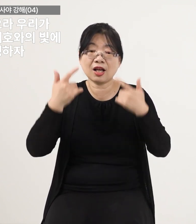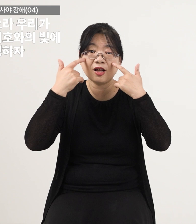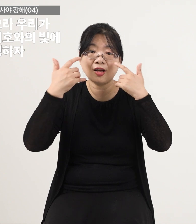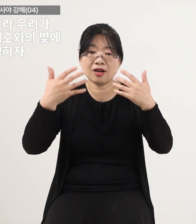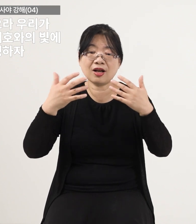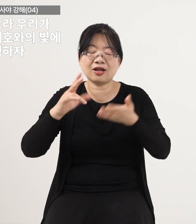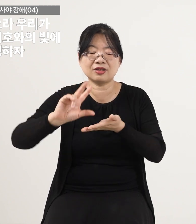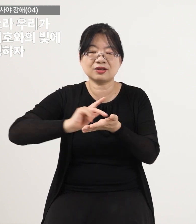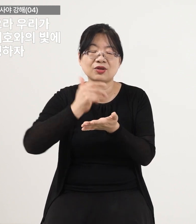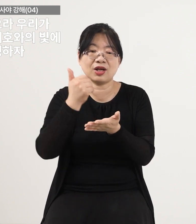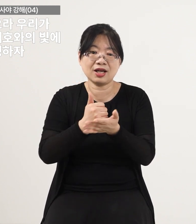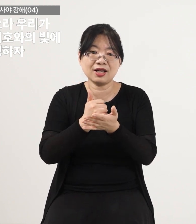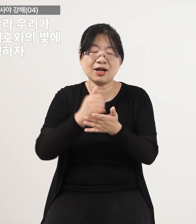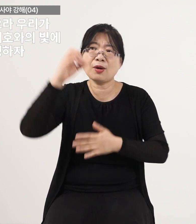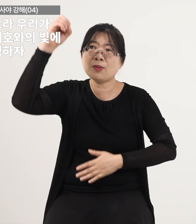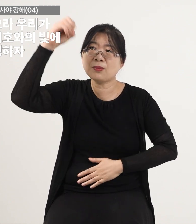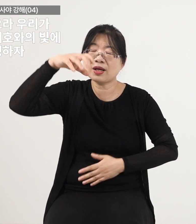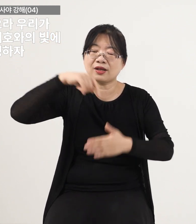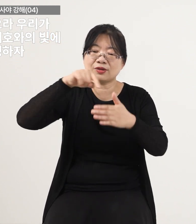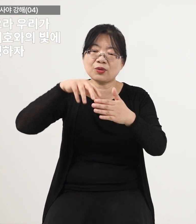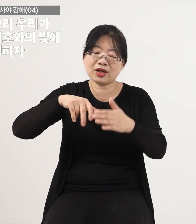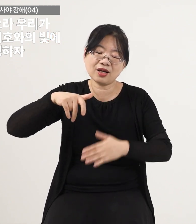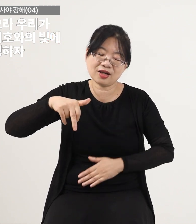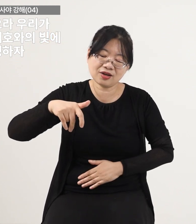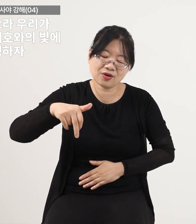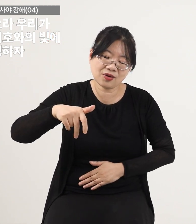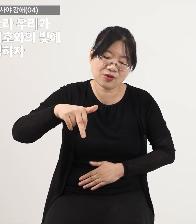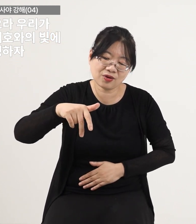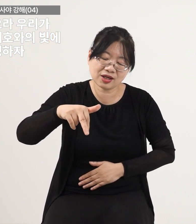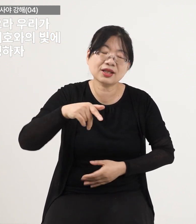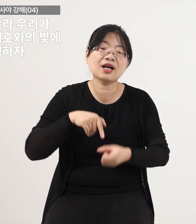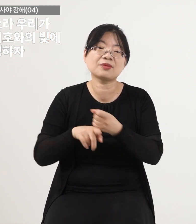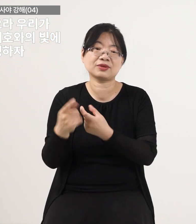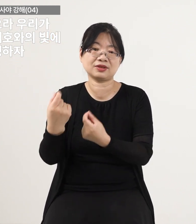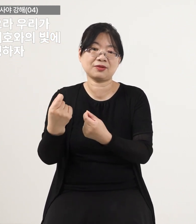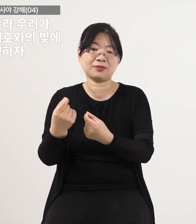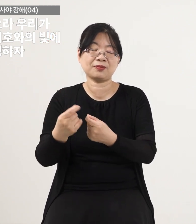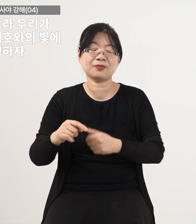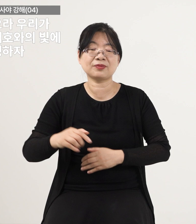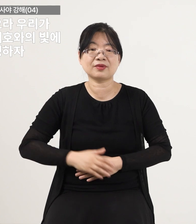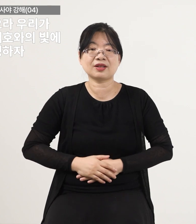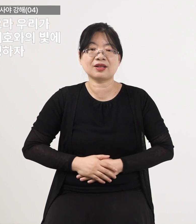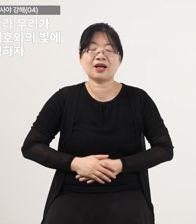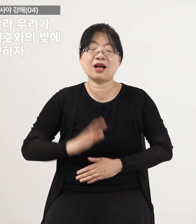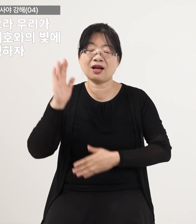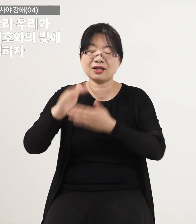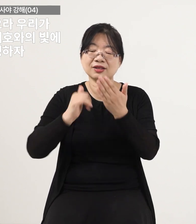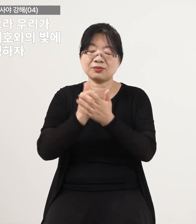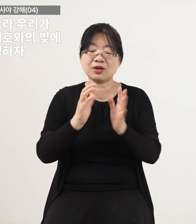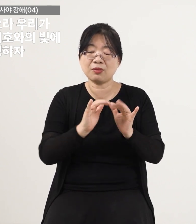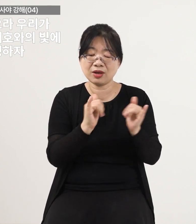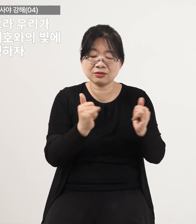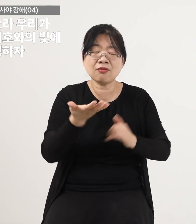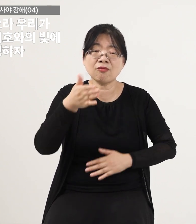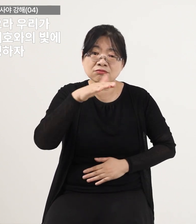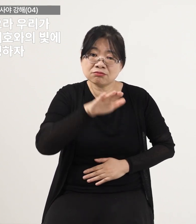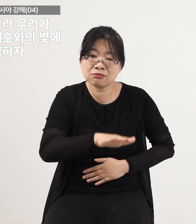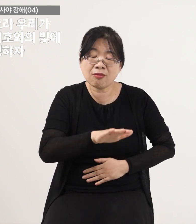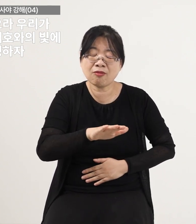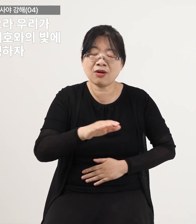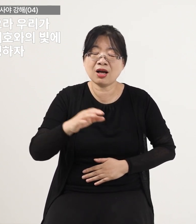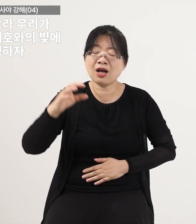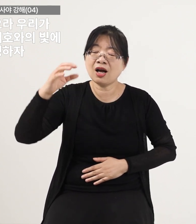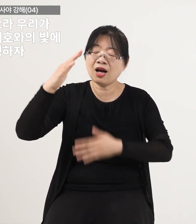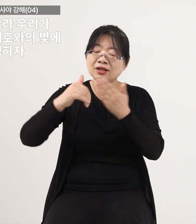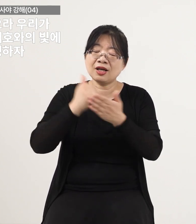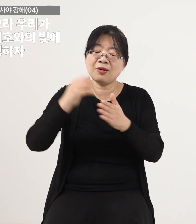정확히는 여호와의 빛 속에서 걸어가자 그 뜻이에요. 그러니까 이미 이들은 하나님의 백성인데도 불구하고 빛